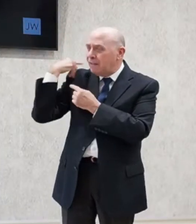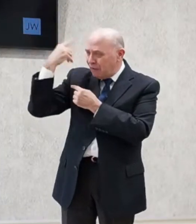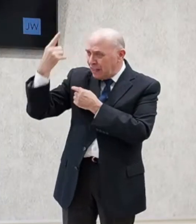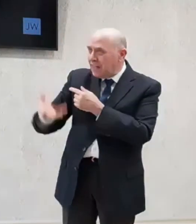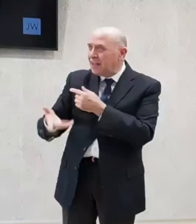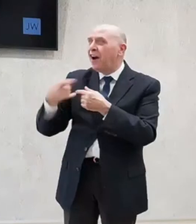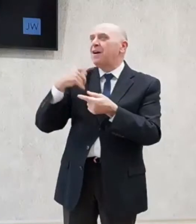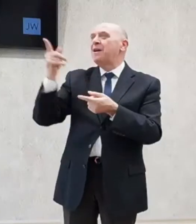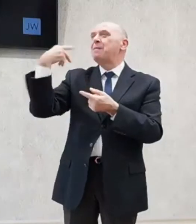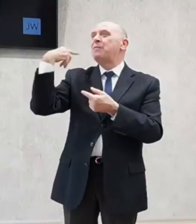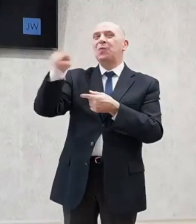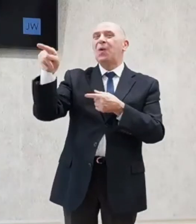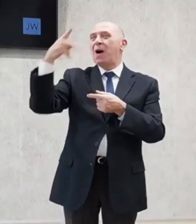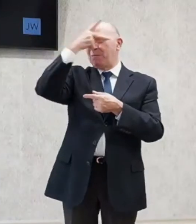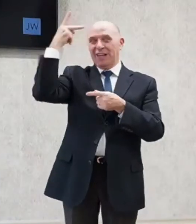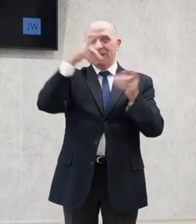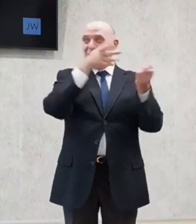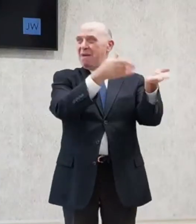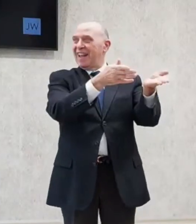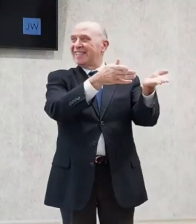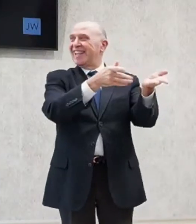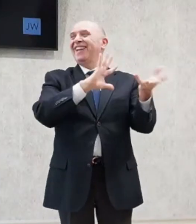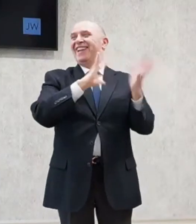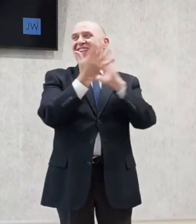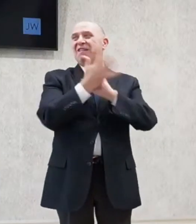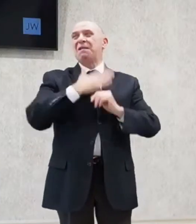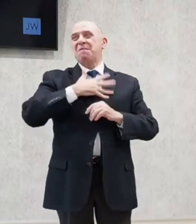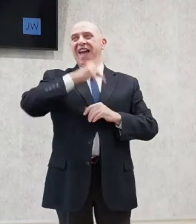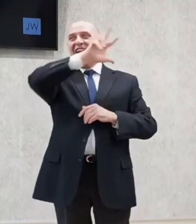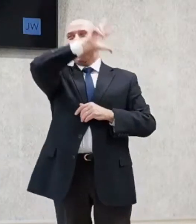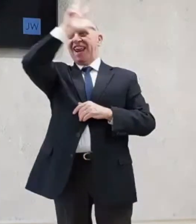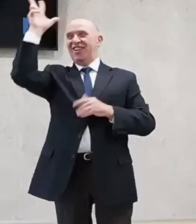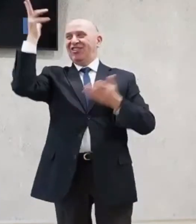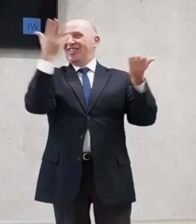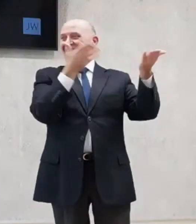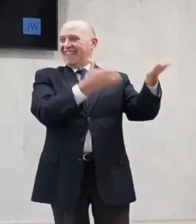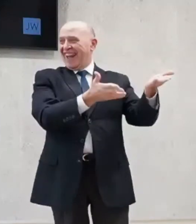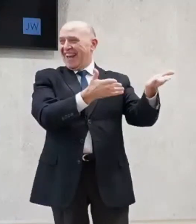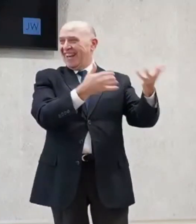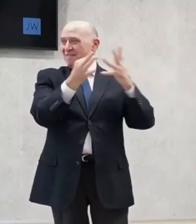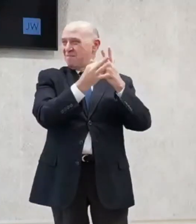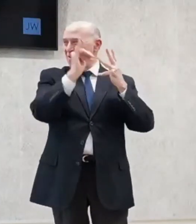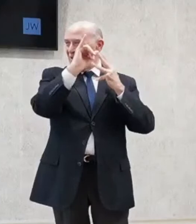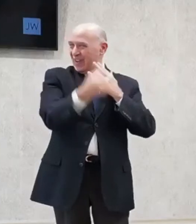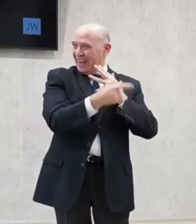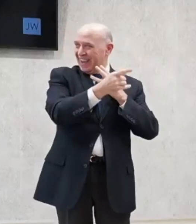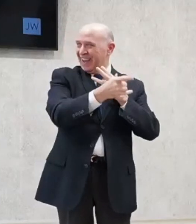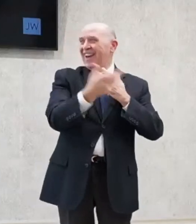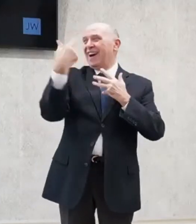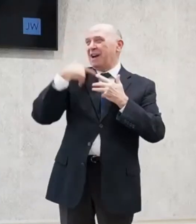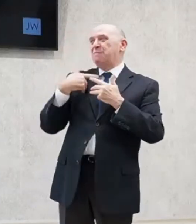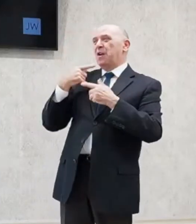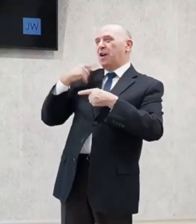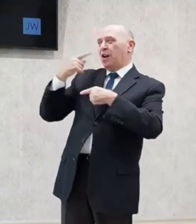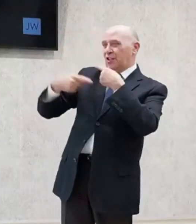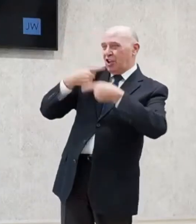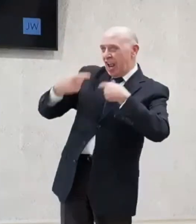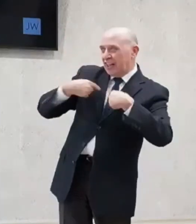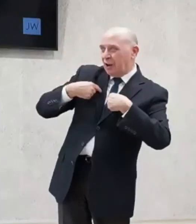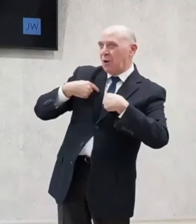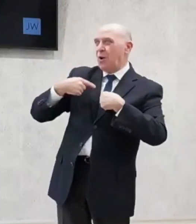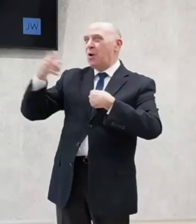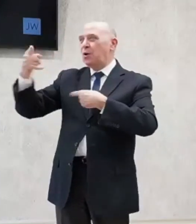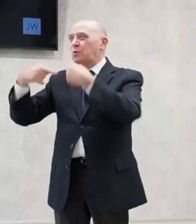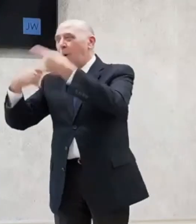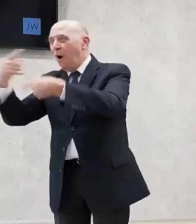diventata la mia regina suocera e genero scherzavamo insieme ci punzecchiavamo con il nostro